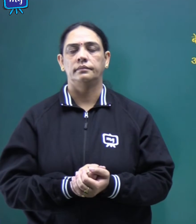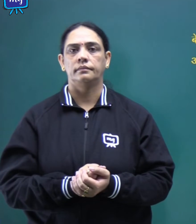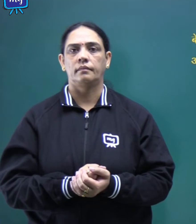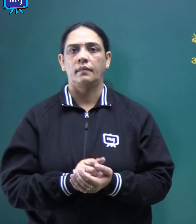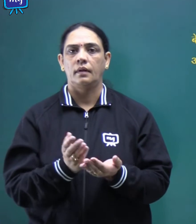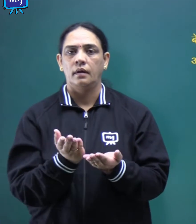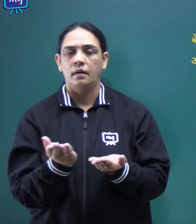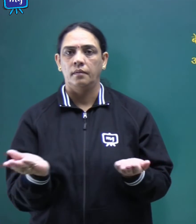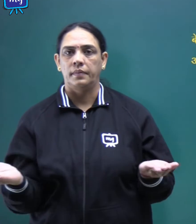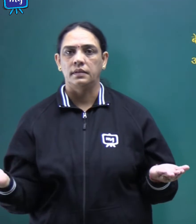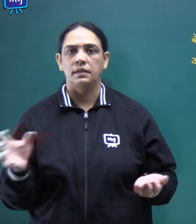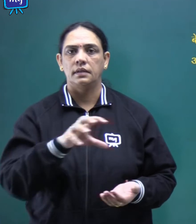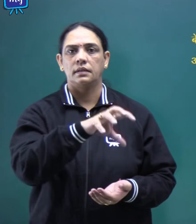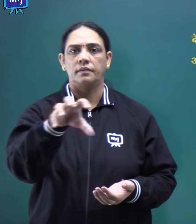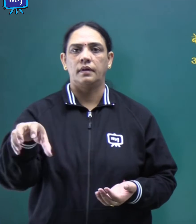पृष्ठीय क्षेत्रफल